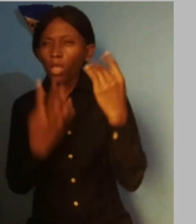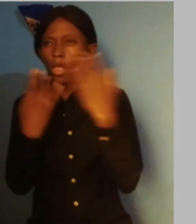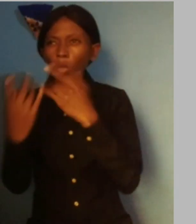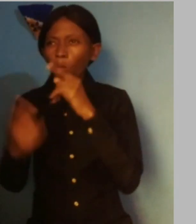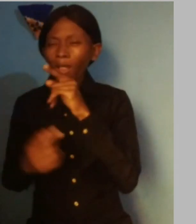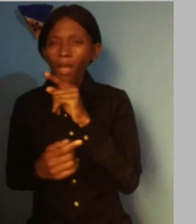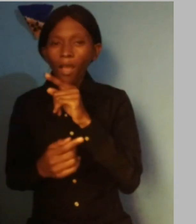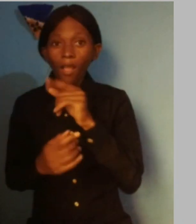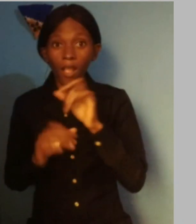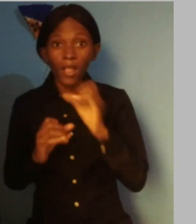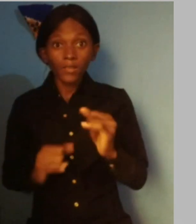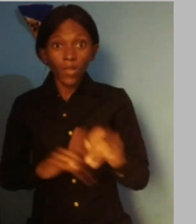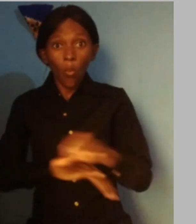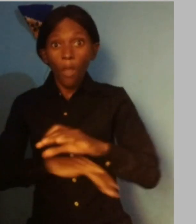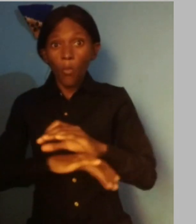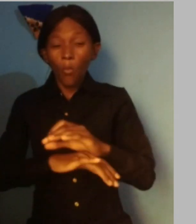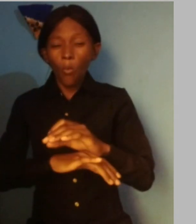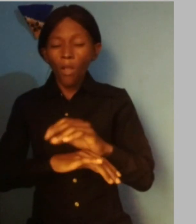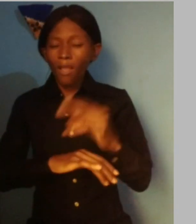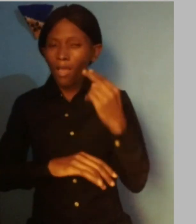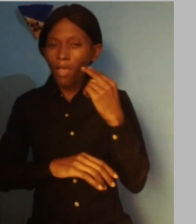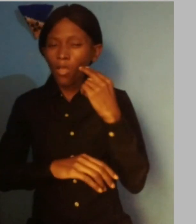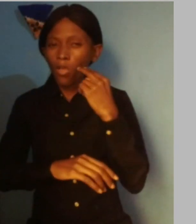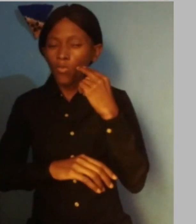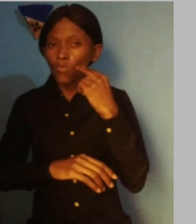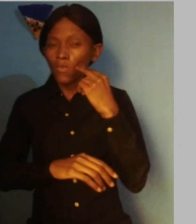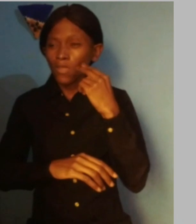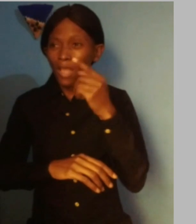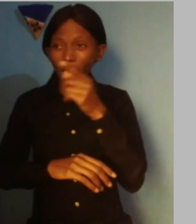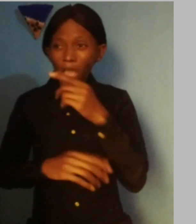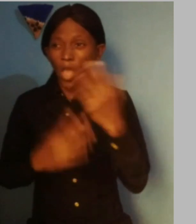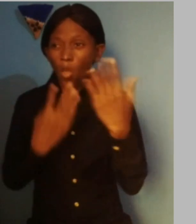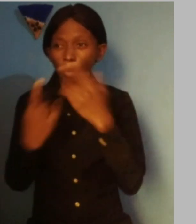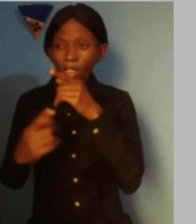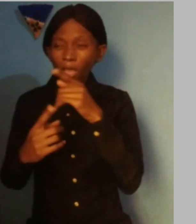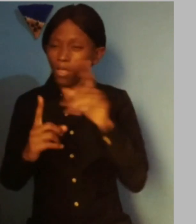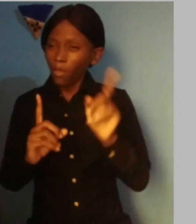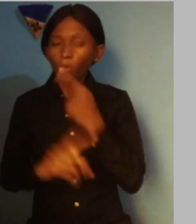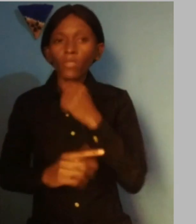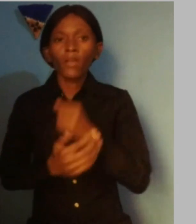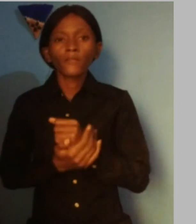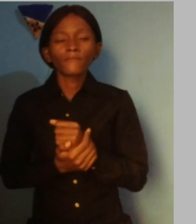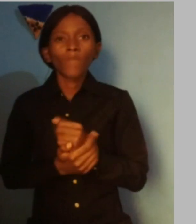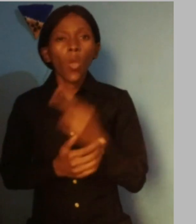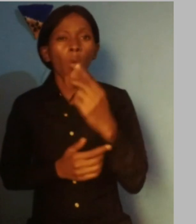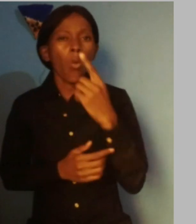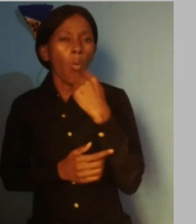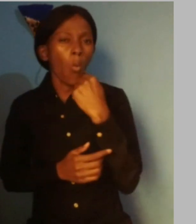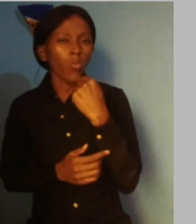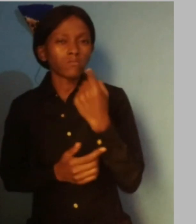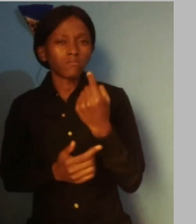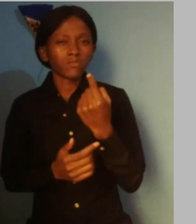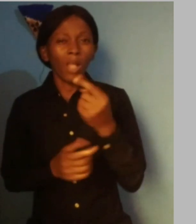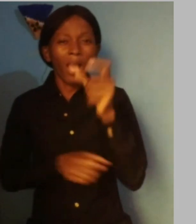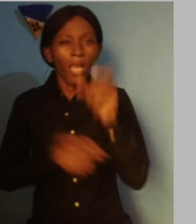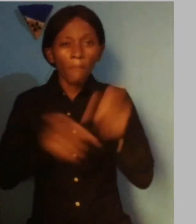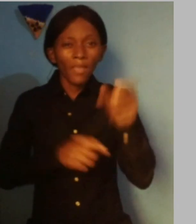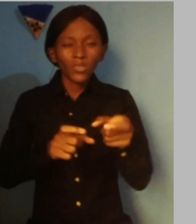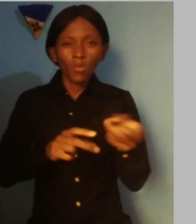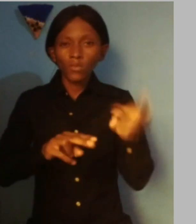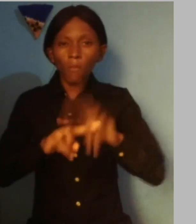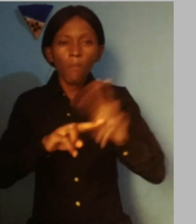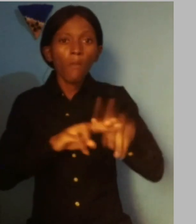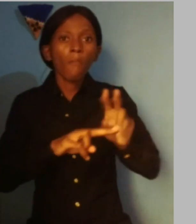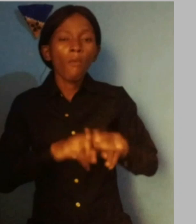immense pour notre pays. Le rouge représente le sang versé pendant les combats pour l'indépendance